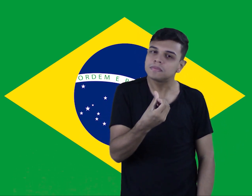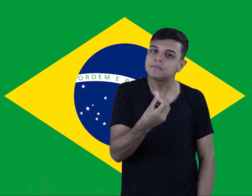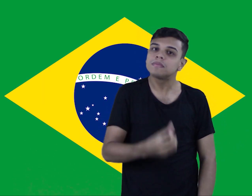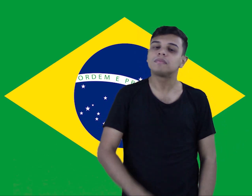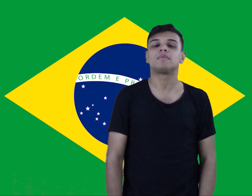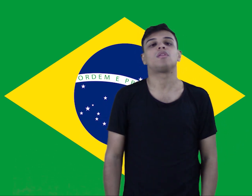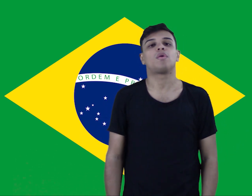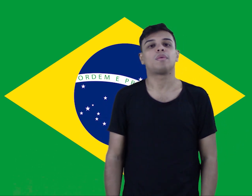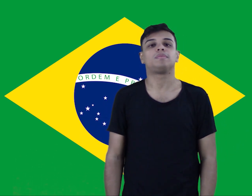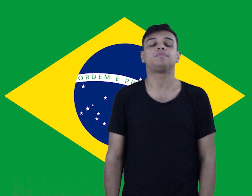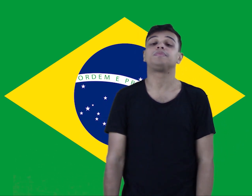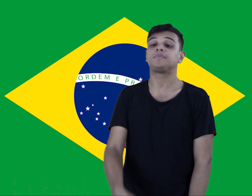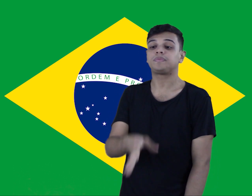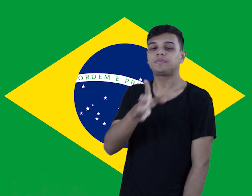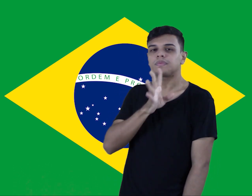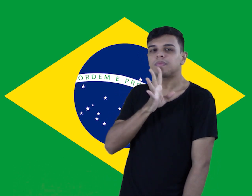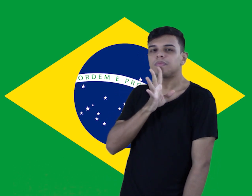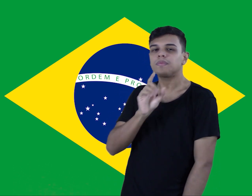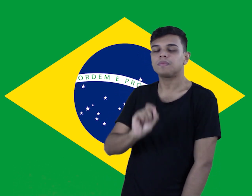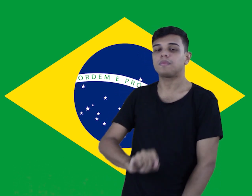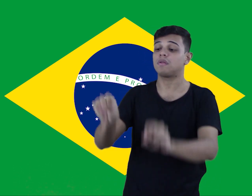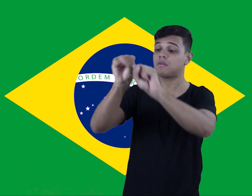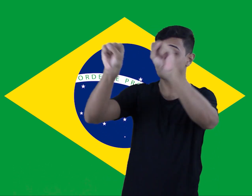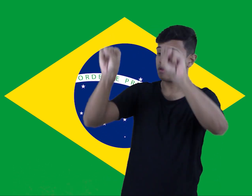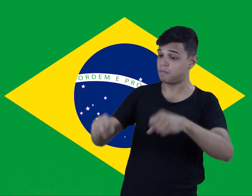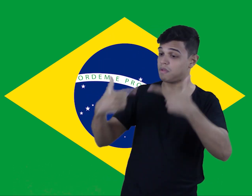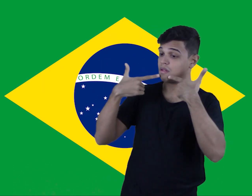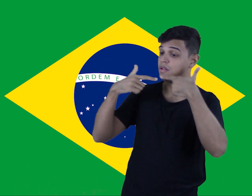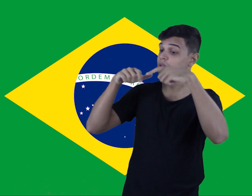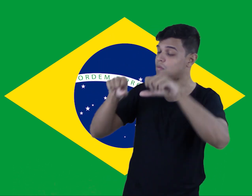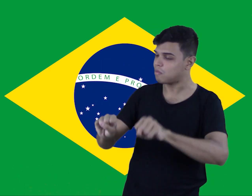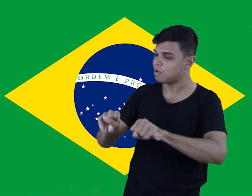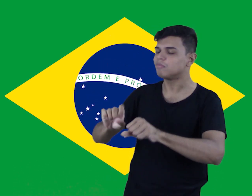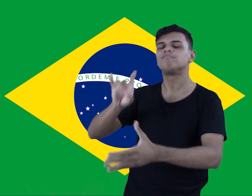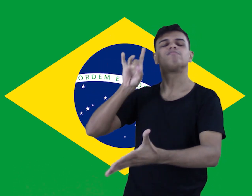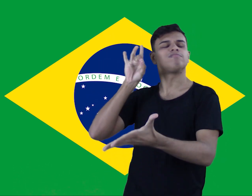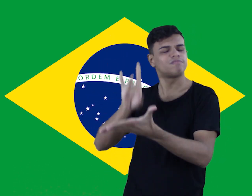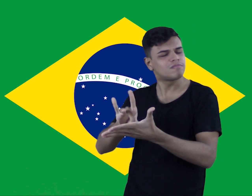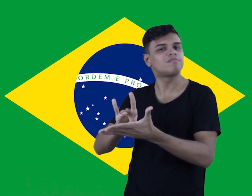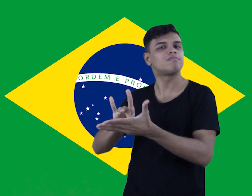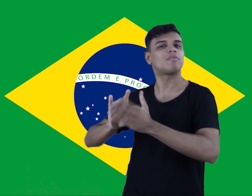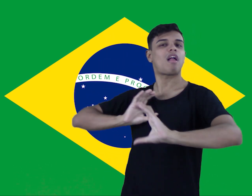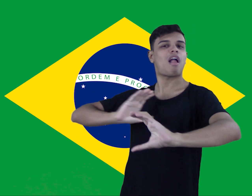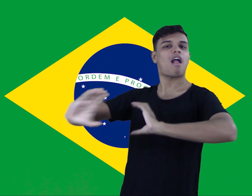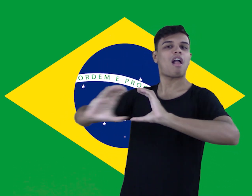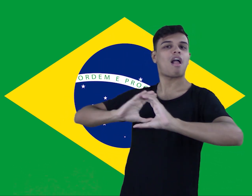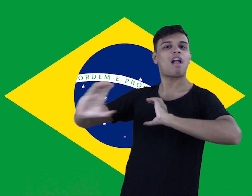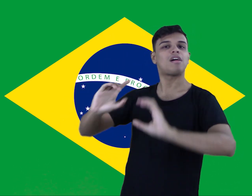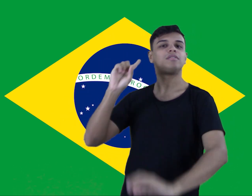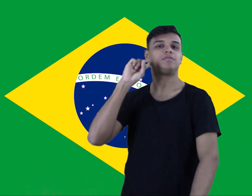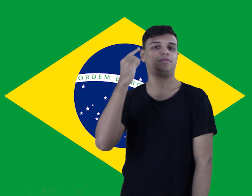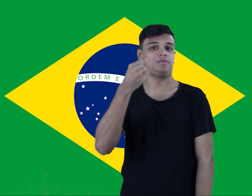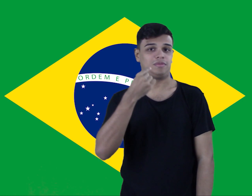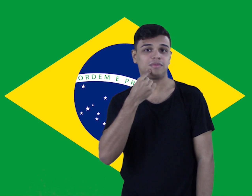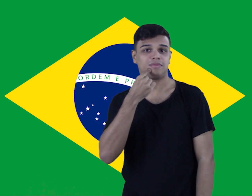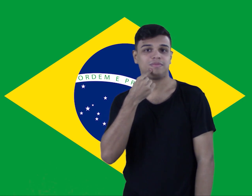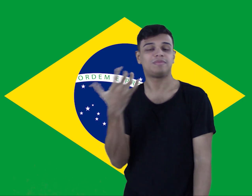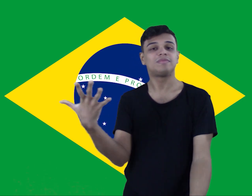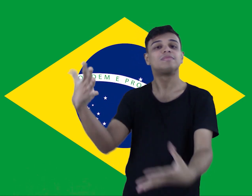10.436, que reconhece como sistema linguístico legal de comunicação e expressão dos surdos e a inclui como